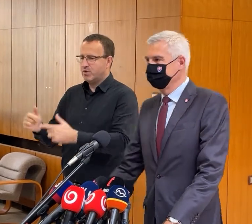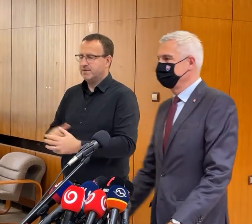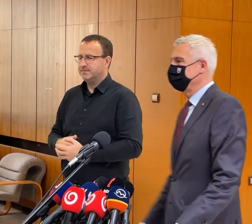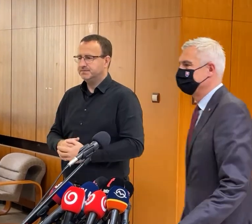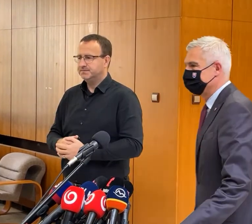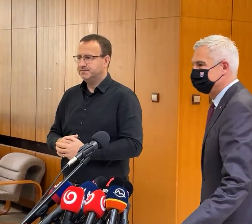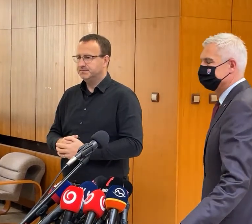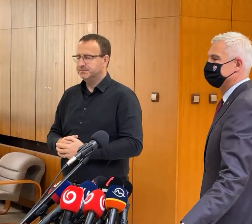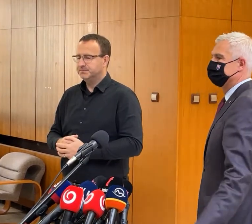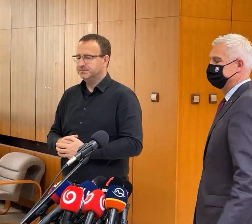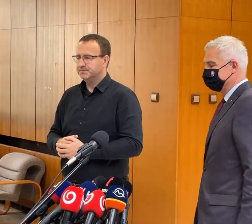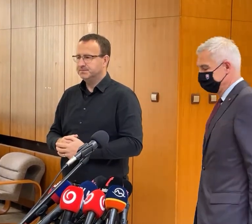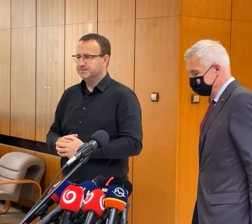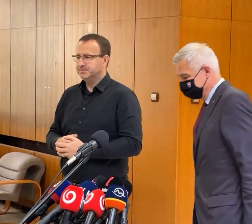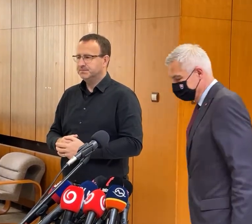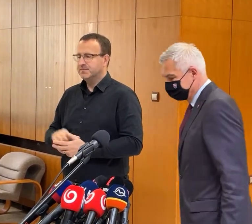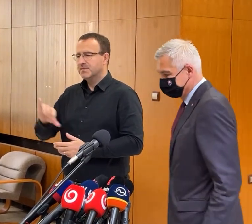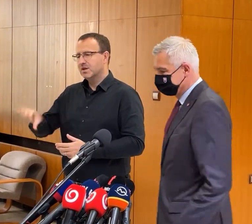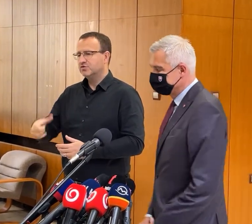pekne, všetko dobré.